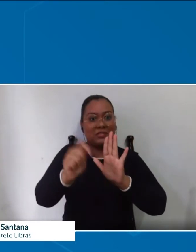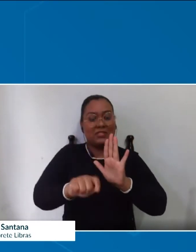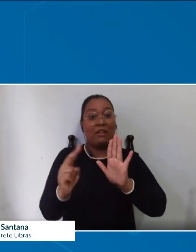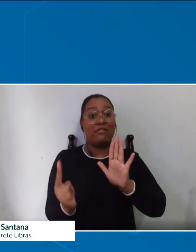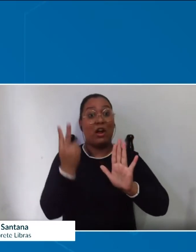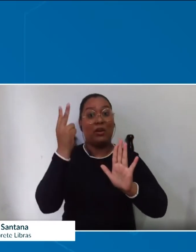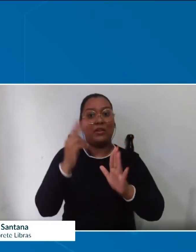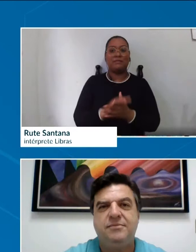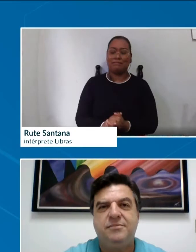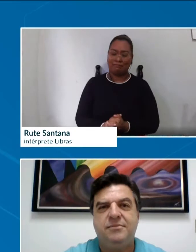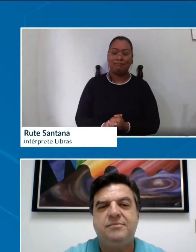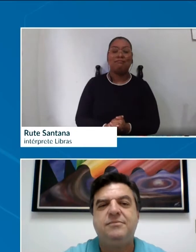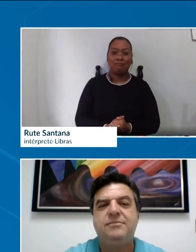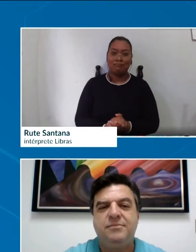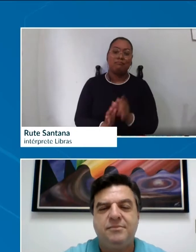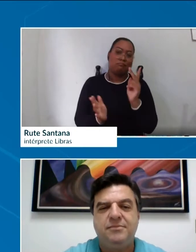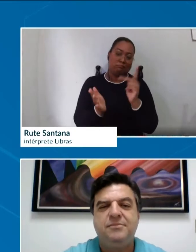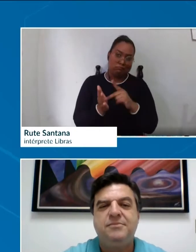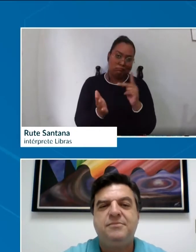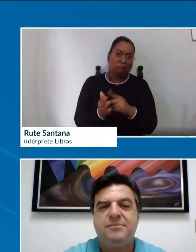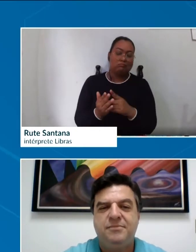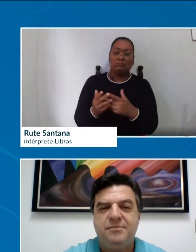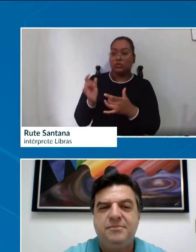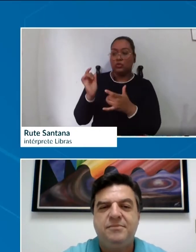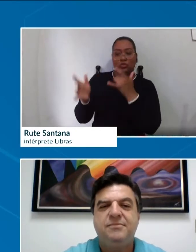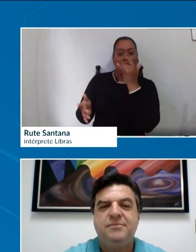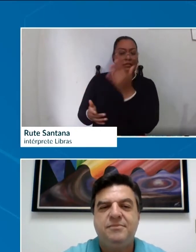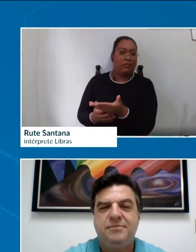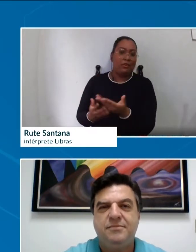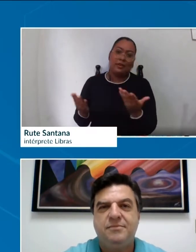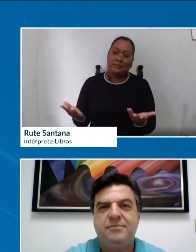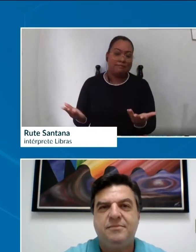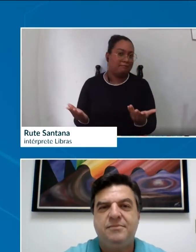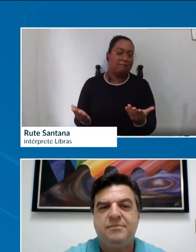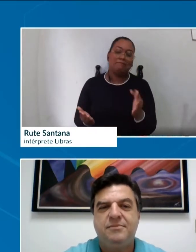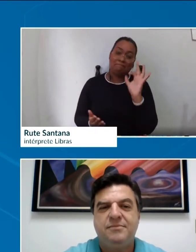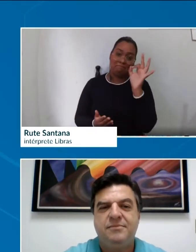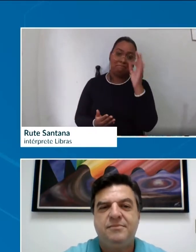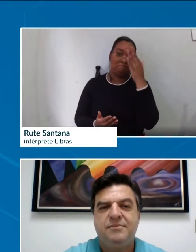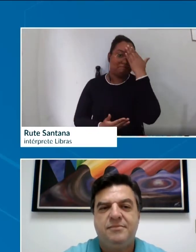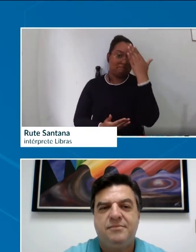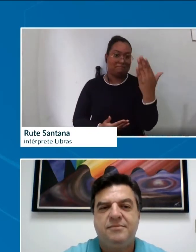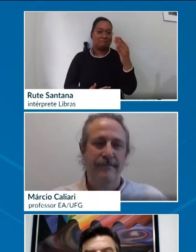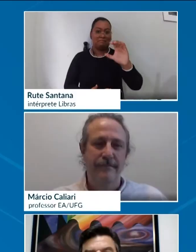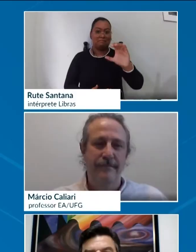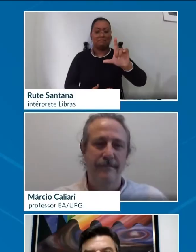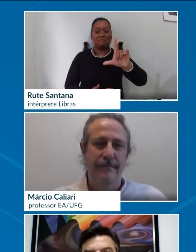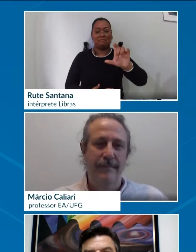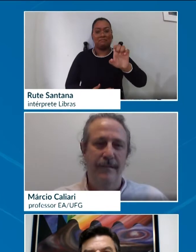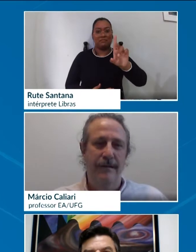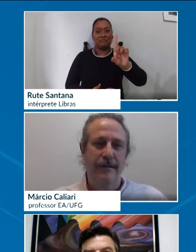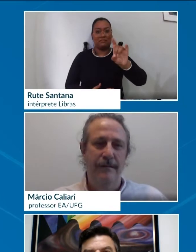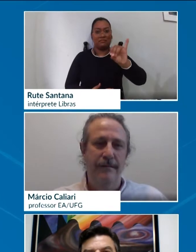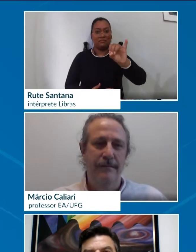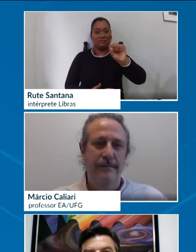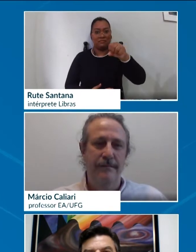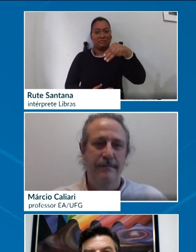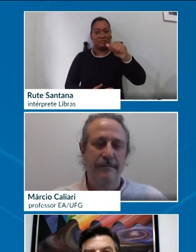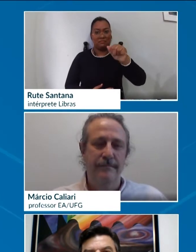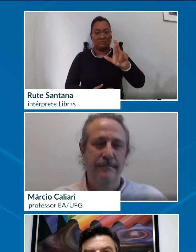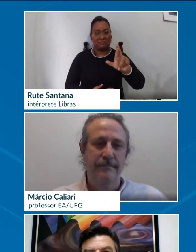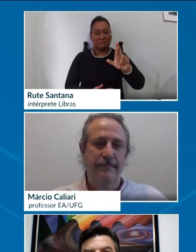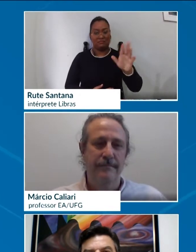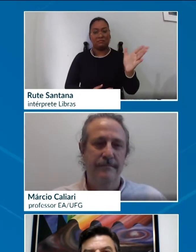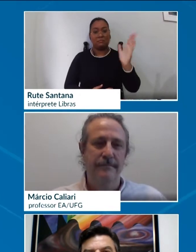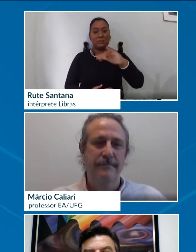Literalmente jogando fora, né, professor? Não tem sentido mesmo. Olha, quero agradecer ao Cleudismar Pereira, Power Water